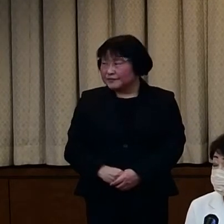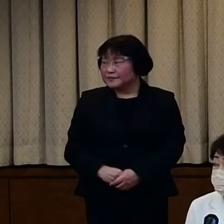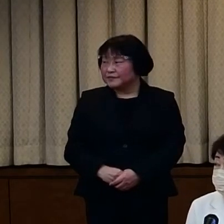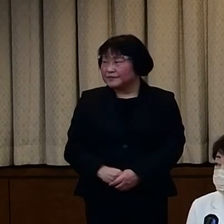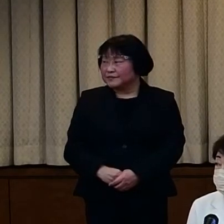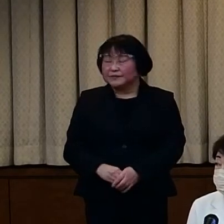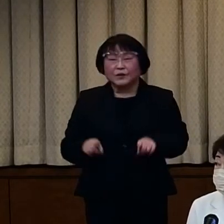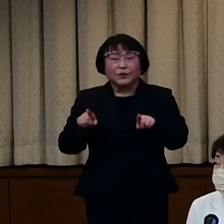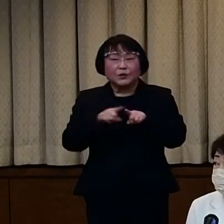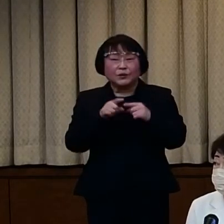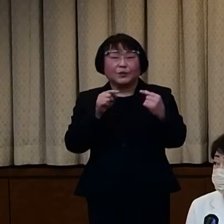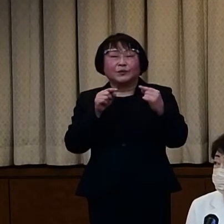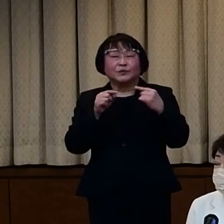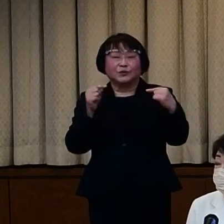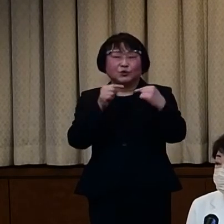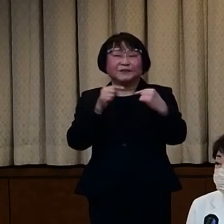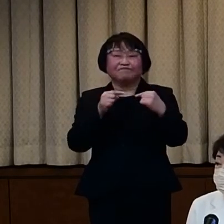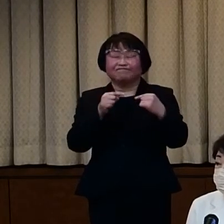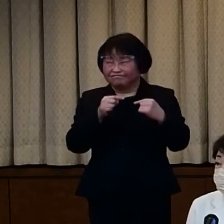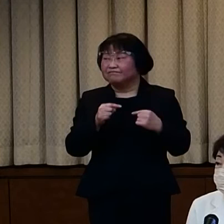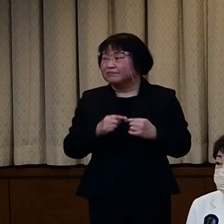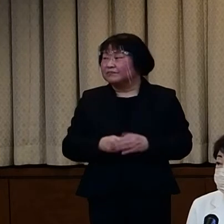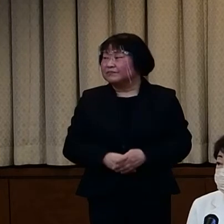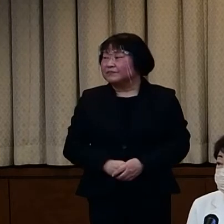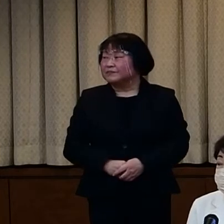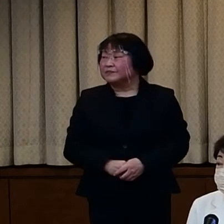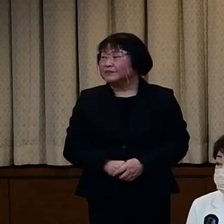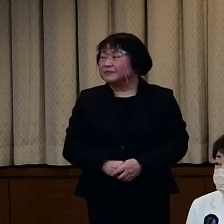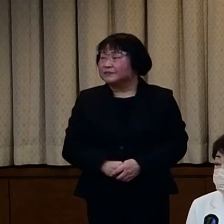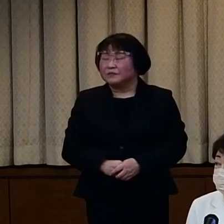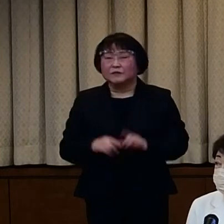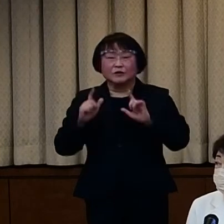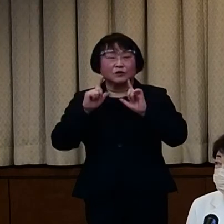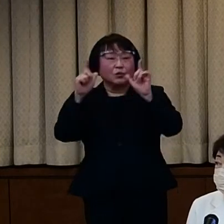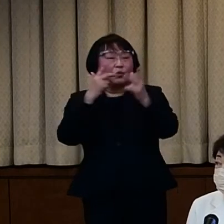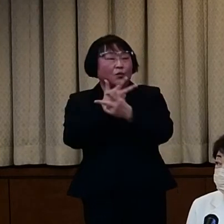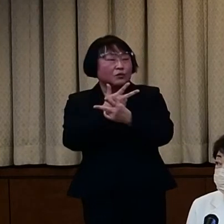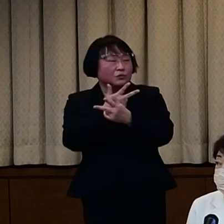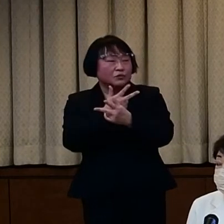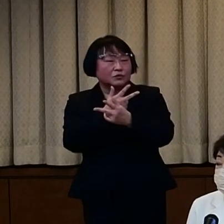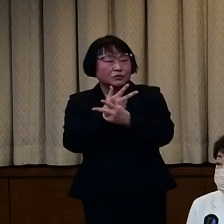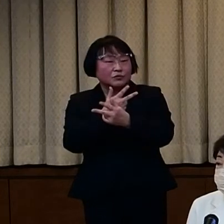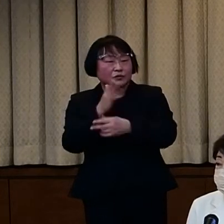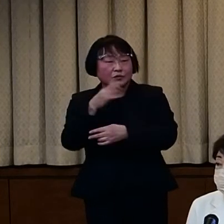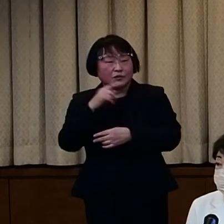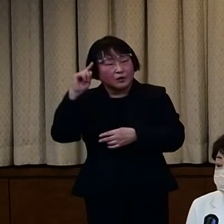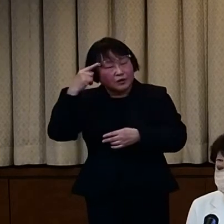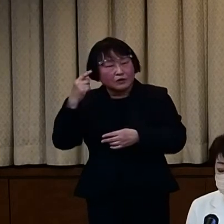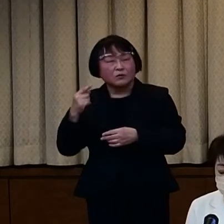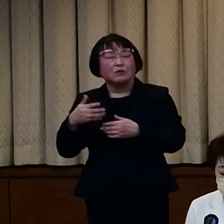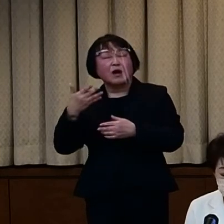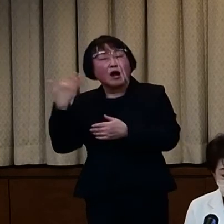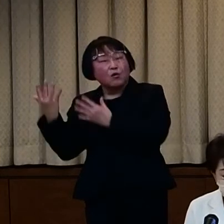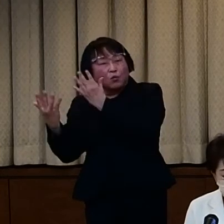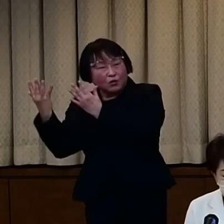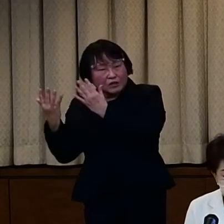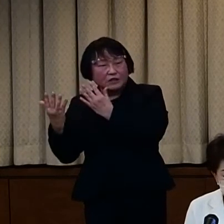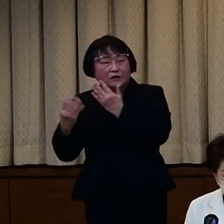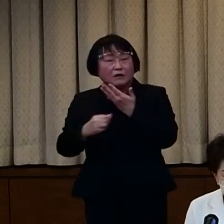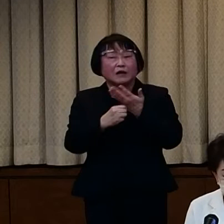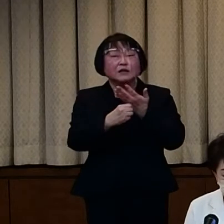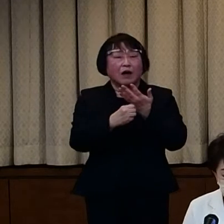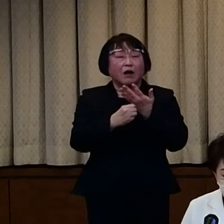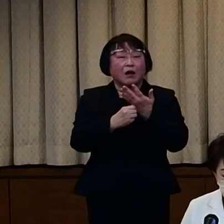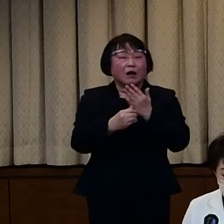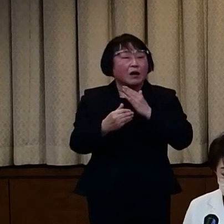ません、定例の時の質問と重複してしまうんですが、東北という観点から見るとですね、青森の要請、